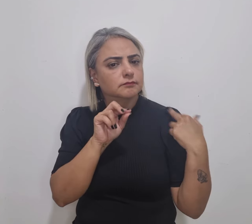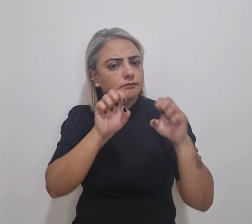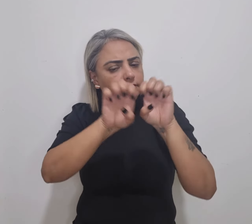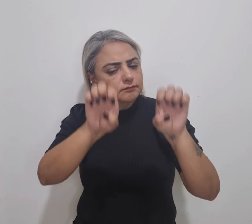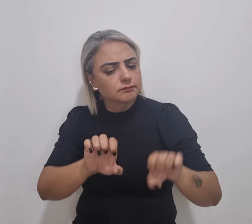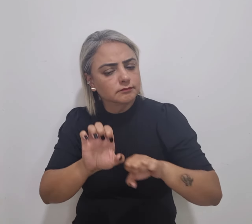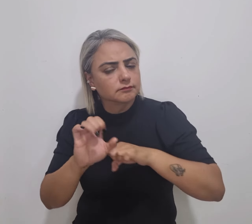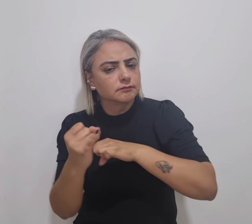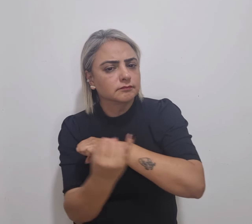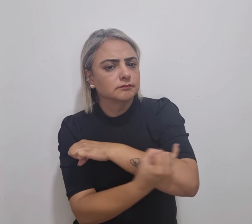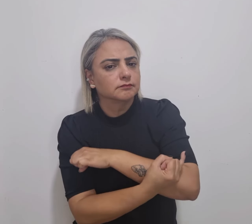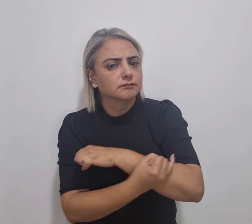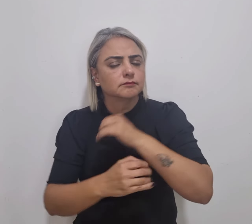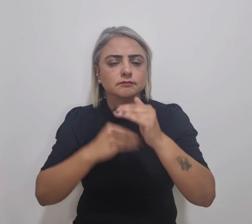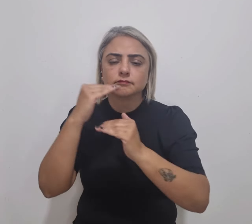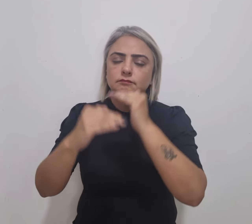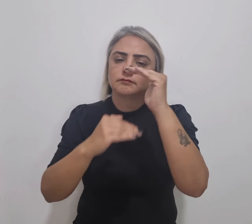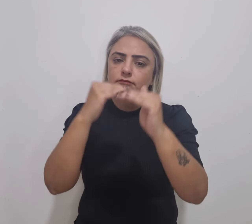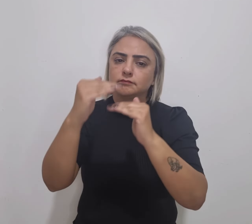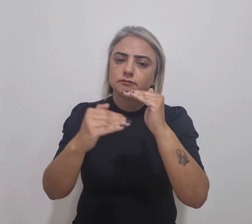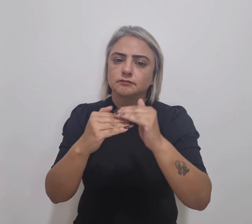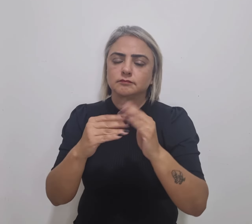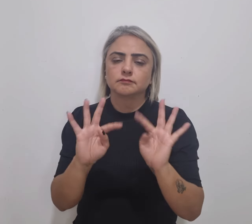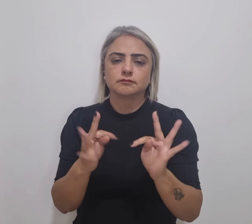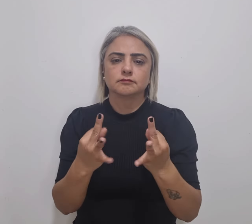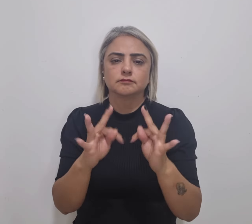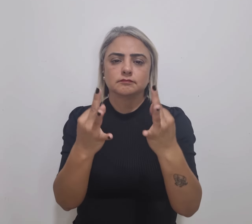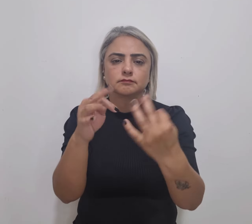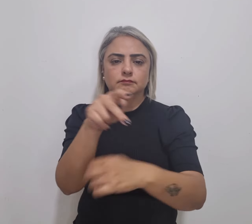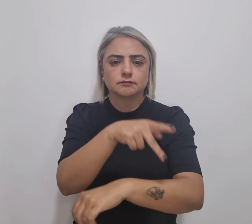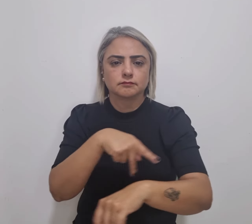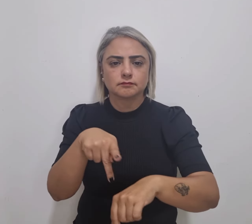infraestrutura e do desenvolvimento tecnológico do país.